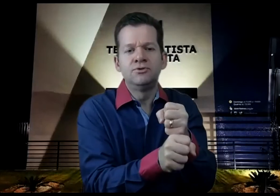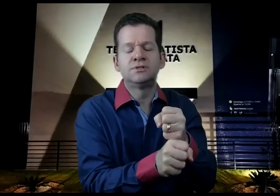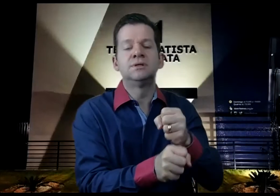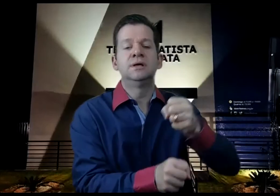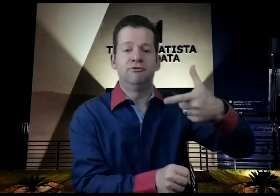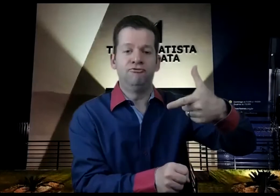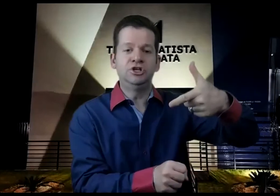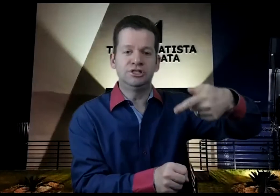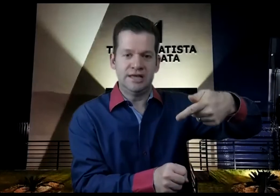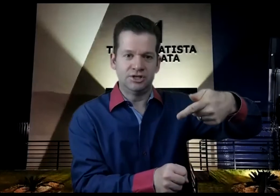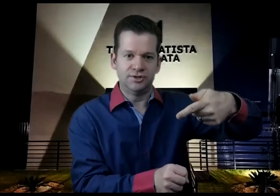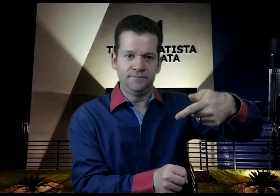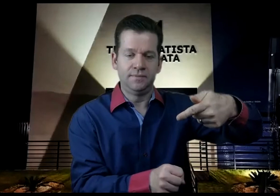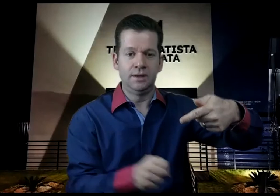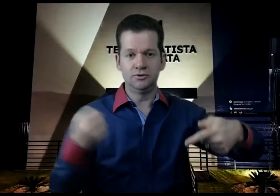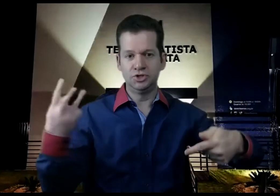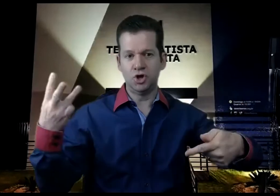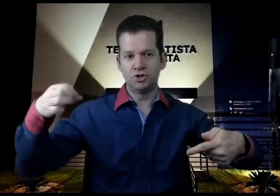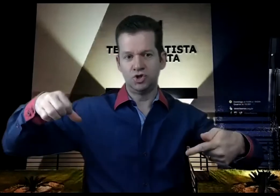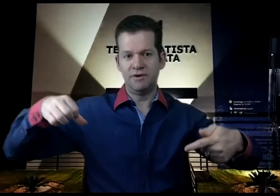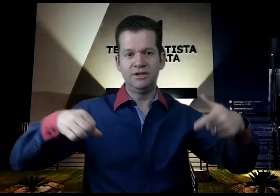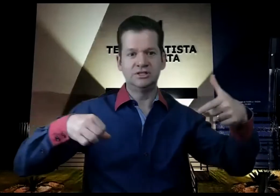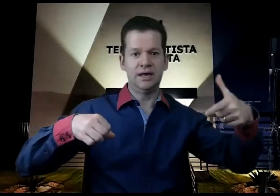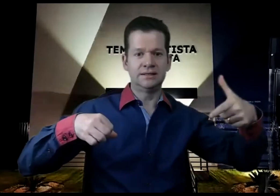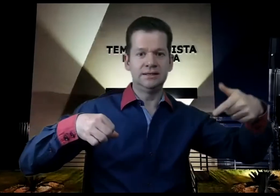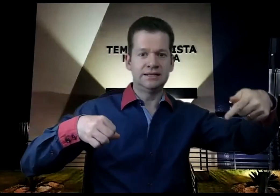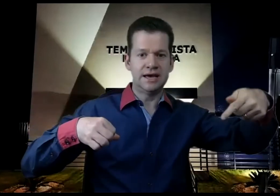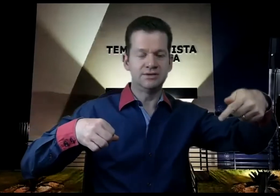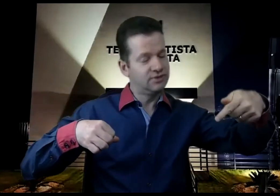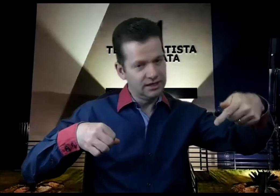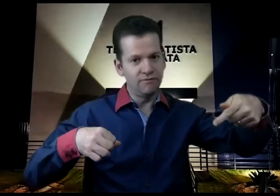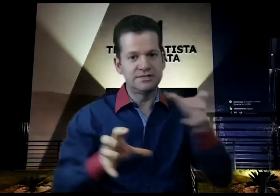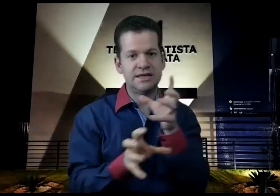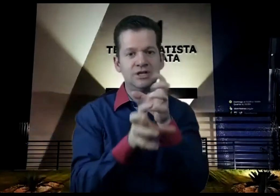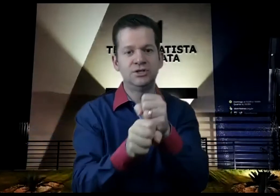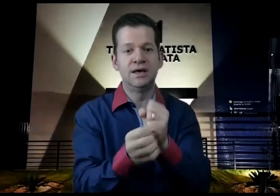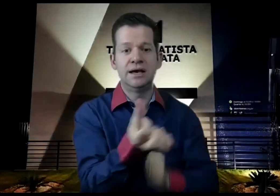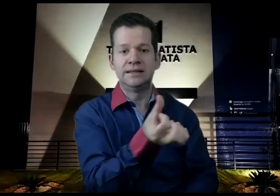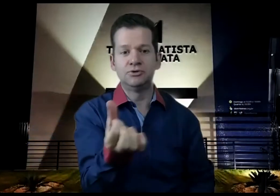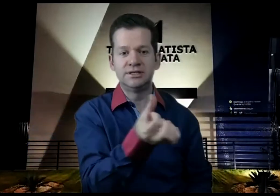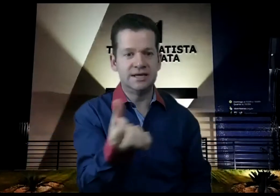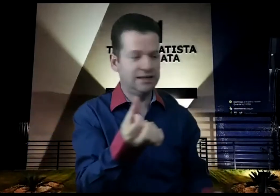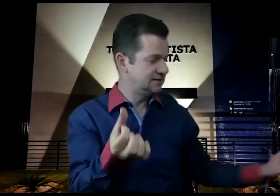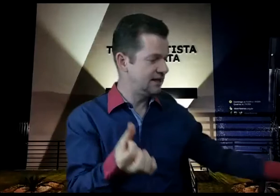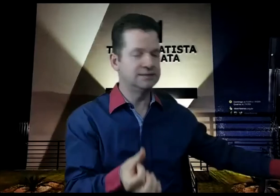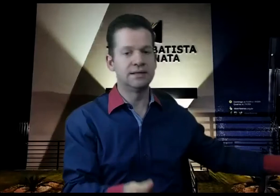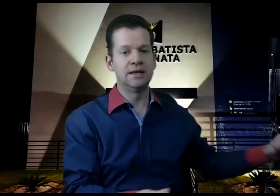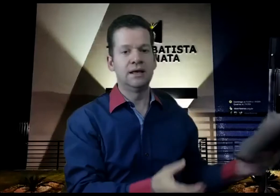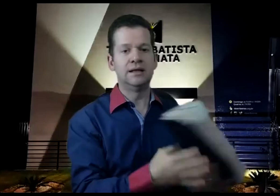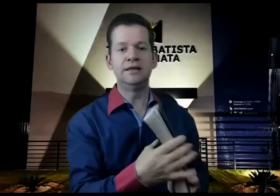livros? 27. Então, você só soma 37, 39, 27, dá os 66